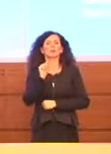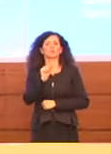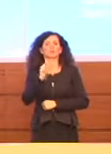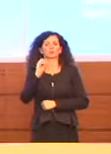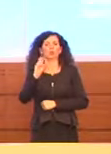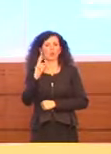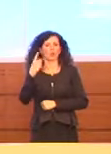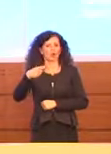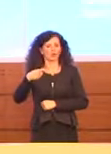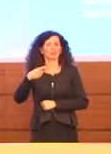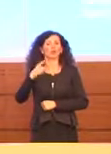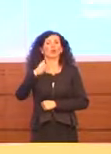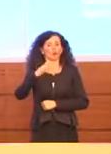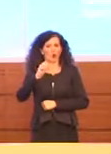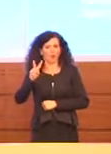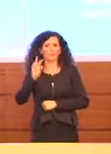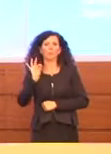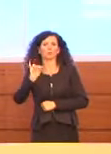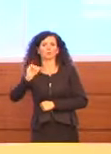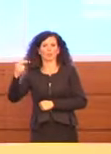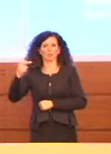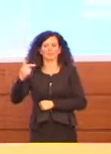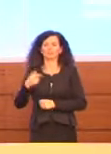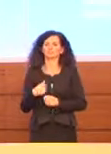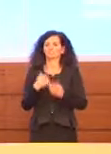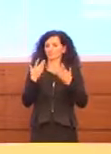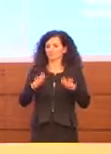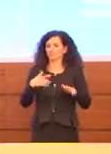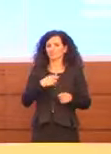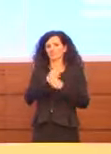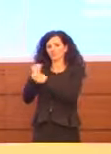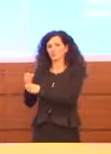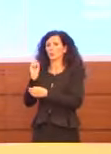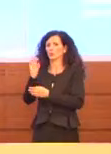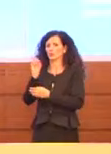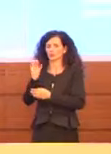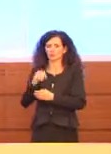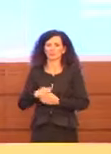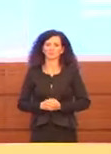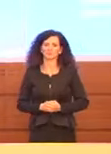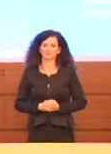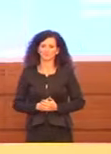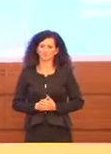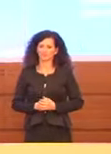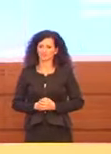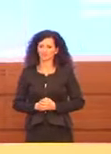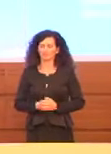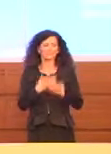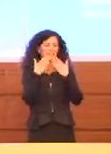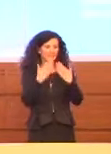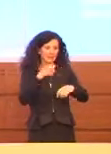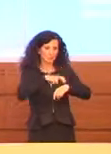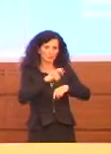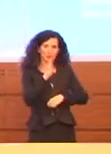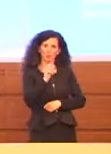www.protezionecivile.gov.it professore io mi fermo qui a lei la parola grazie al turbo rally o prima di un breve